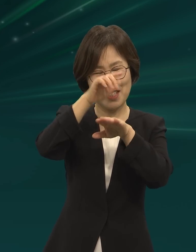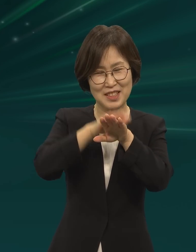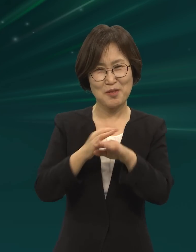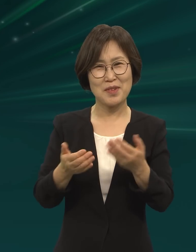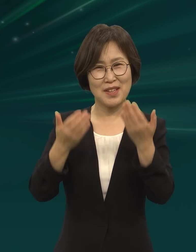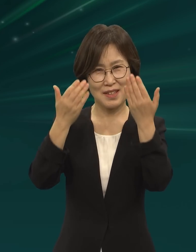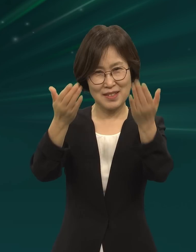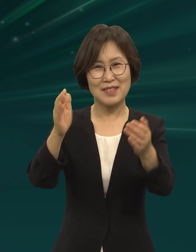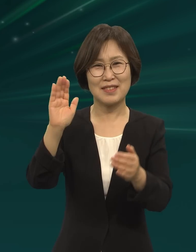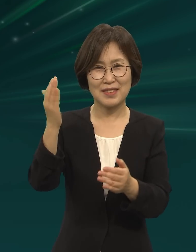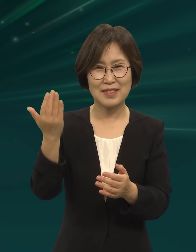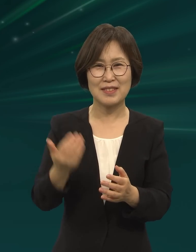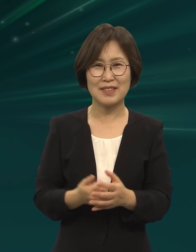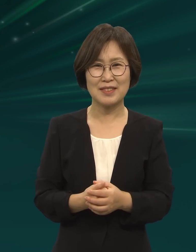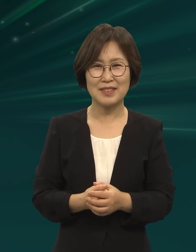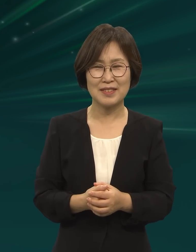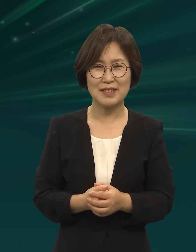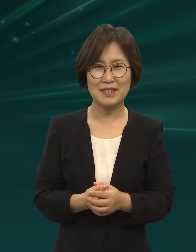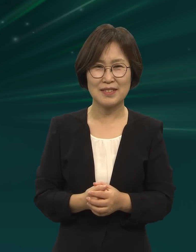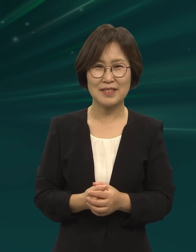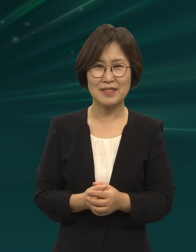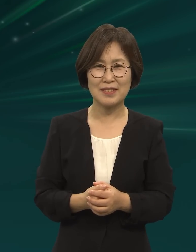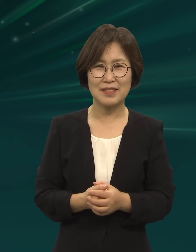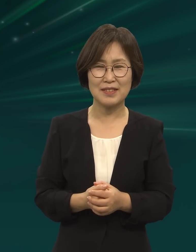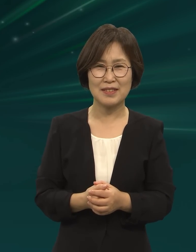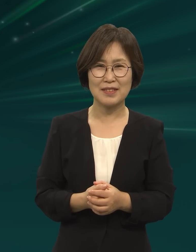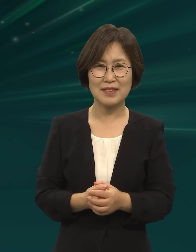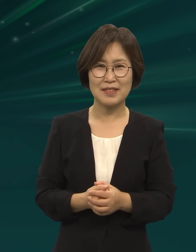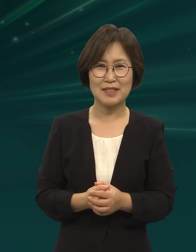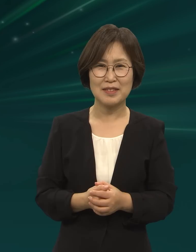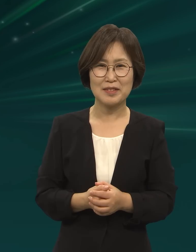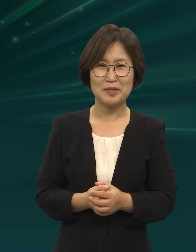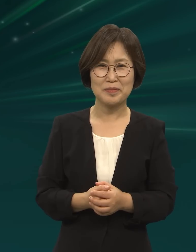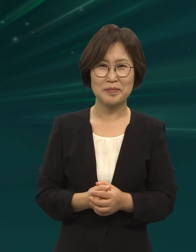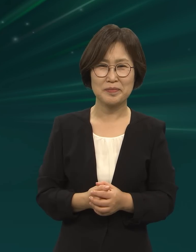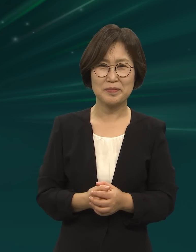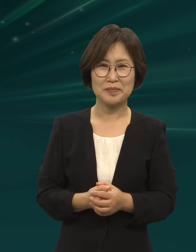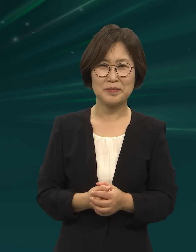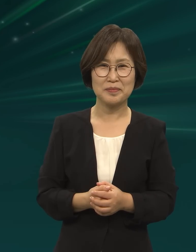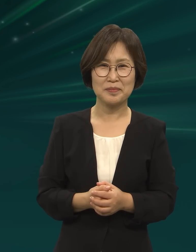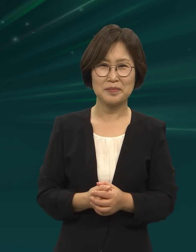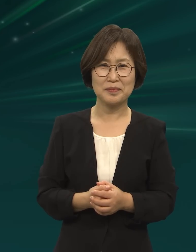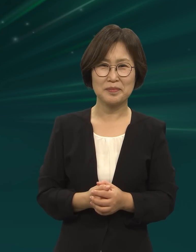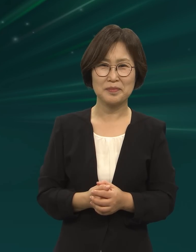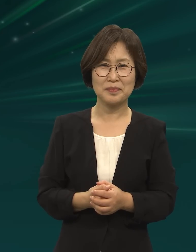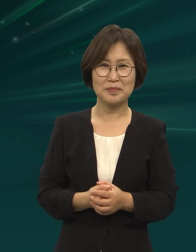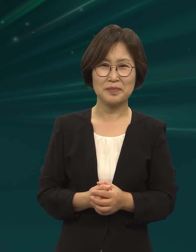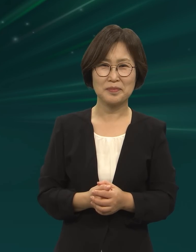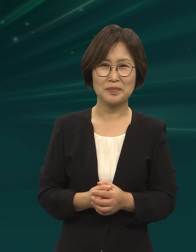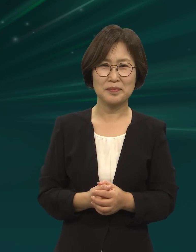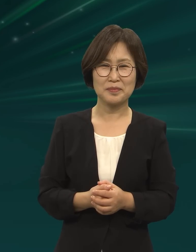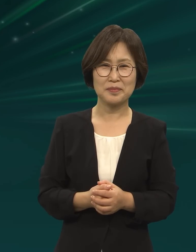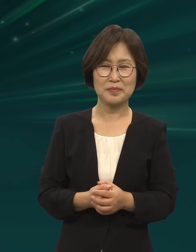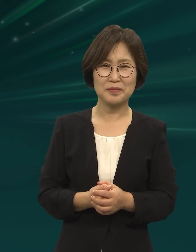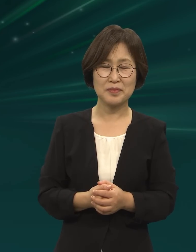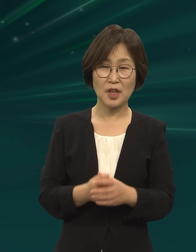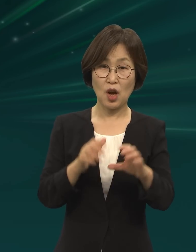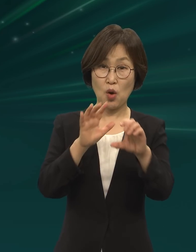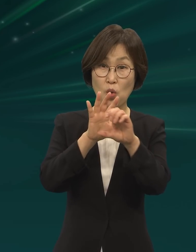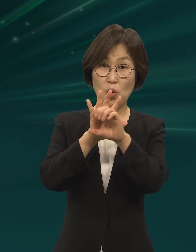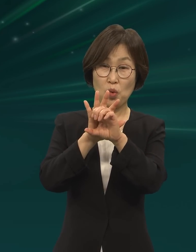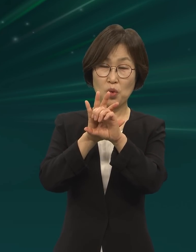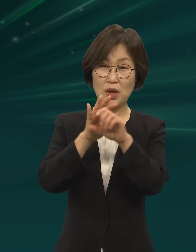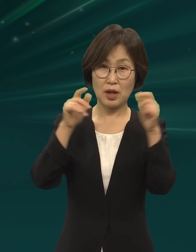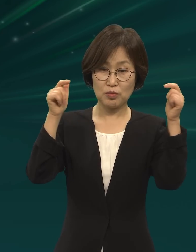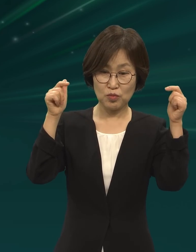드리게 되었습니다. 이렇게 하다가 계속 가서 우리가 이제 코로나가 좀 잠잠질 때